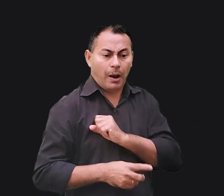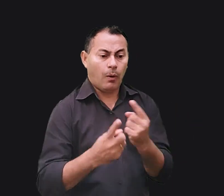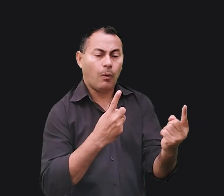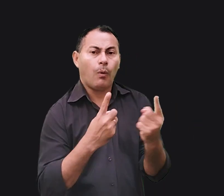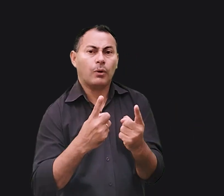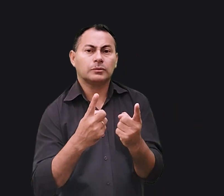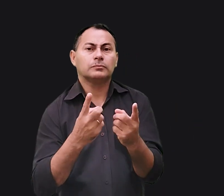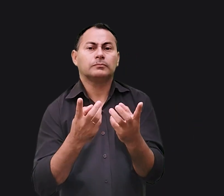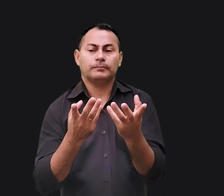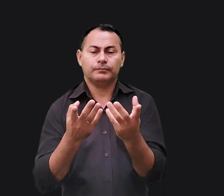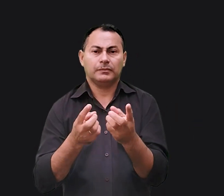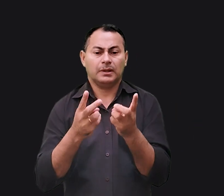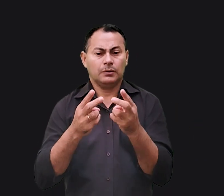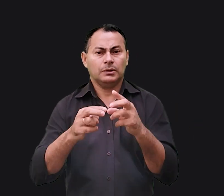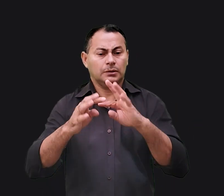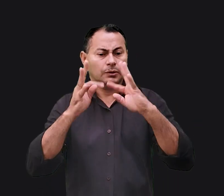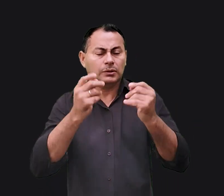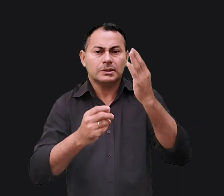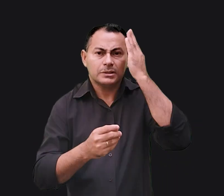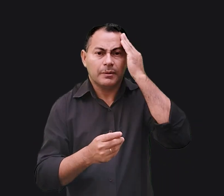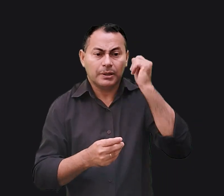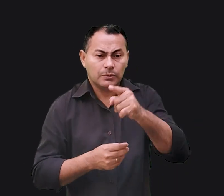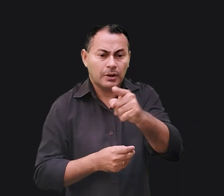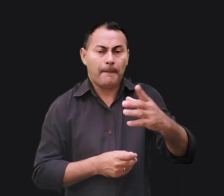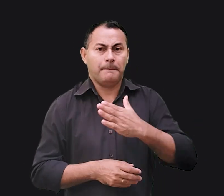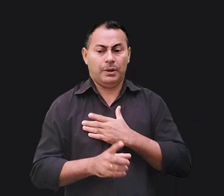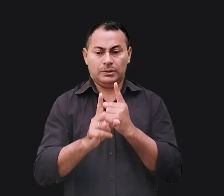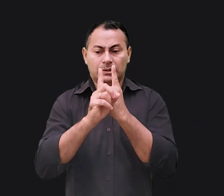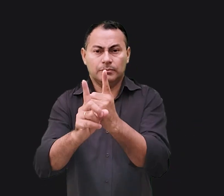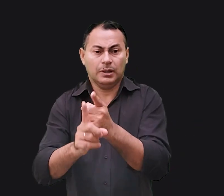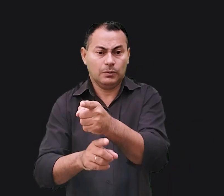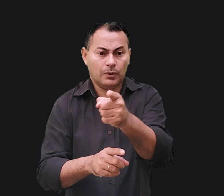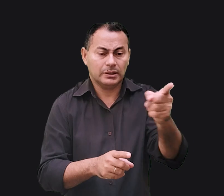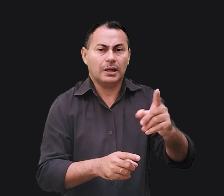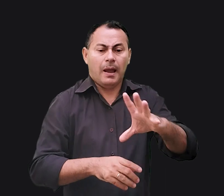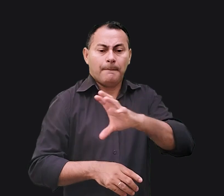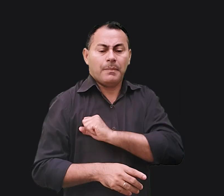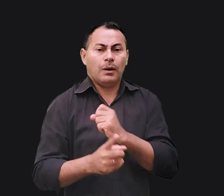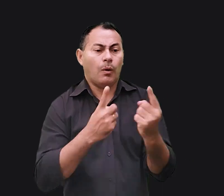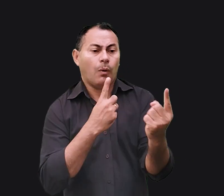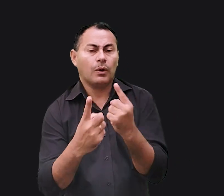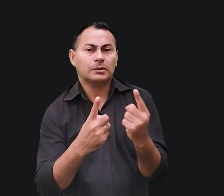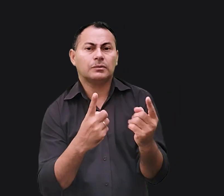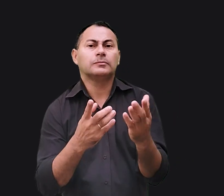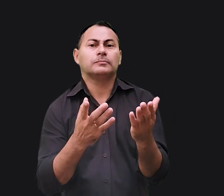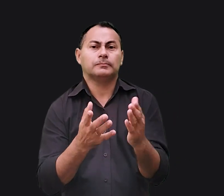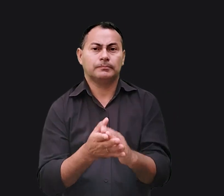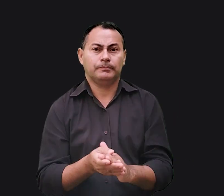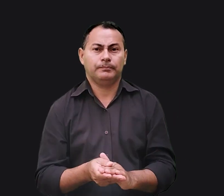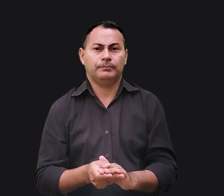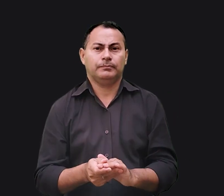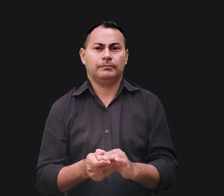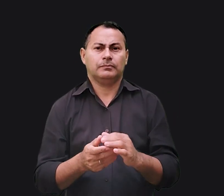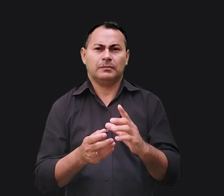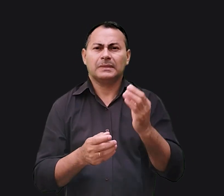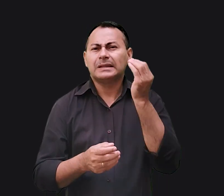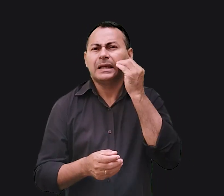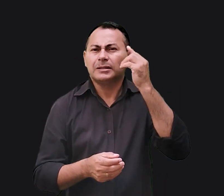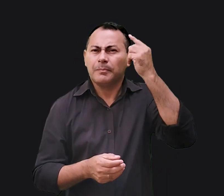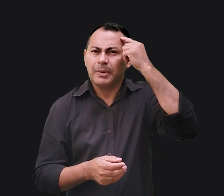aos outros. Com isso todos saberão que vocês são meus discípulos se vocês se amarem uns aos outros. Tente imaginar